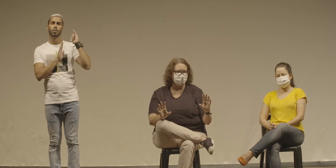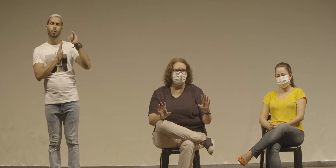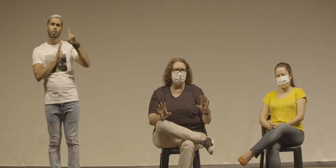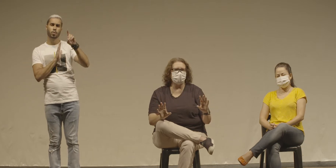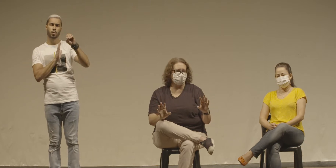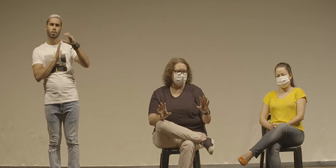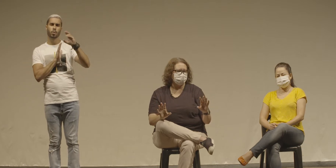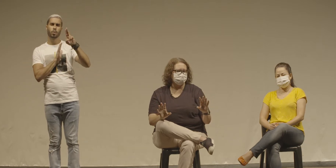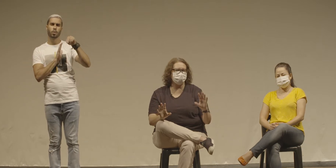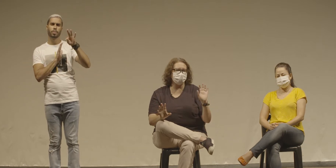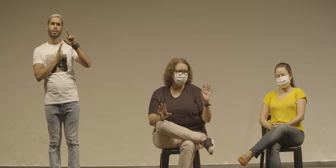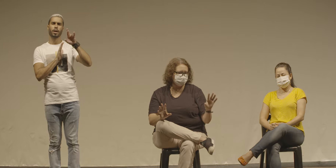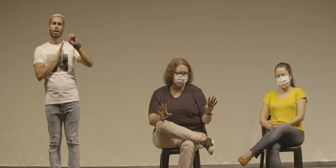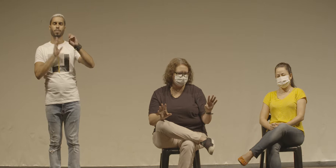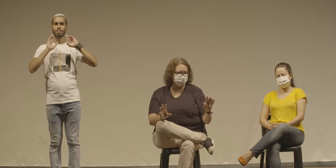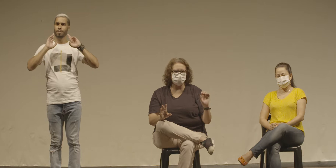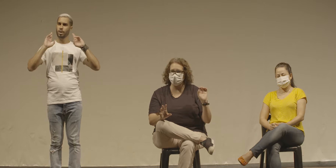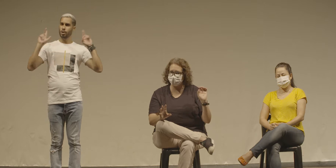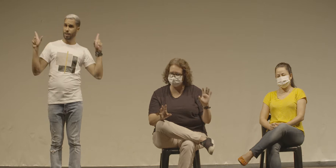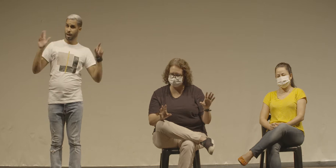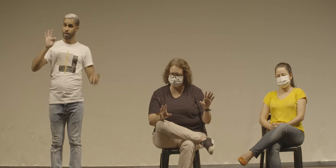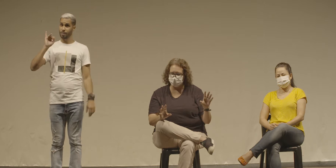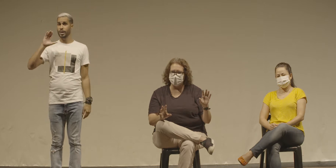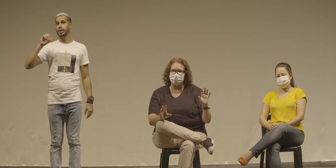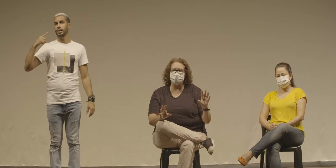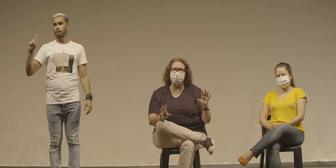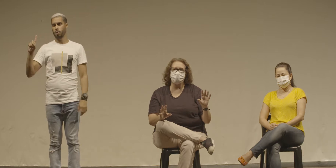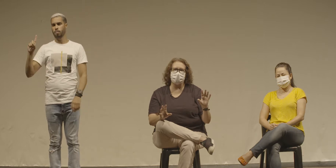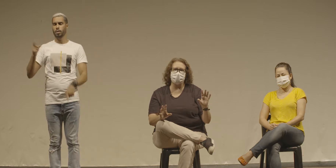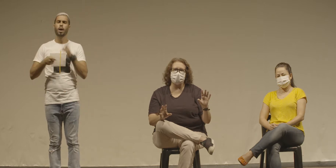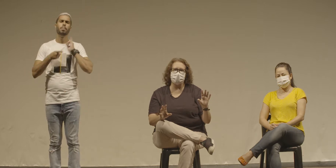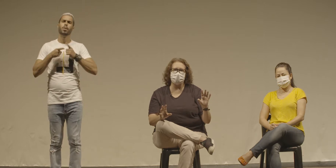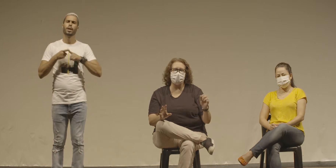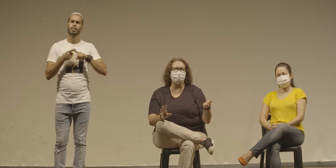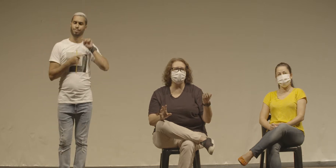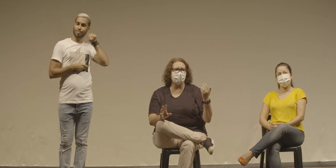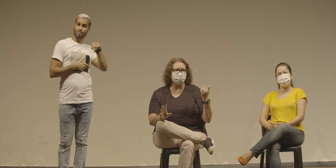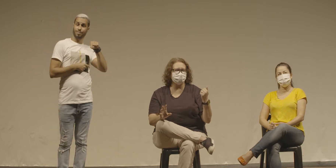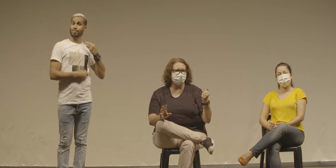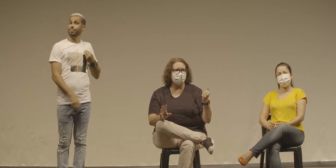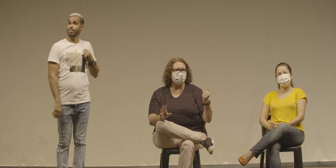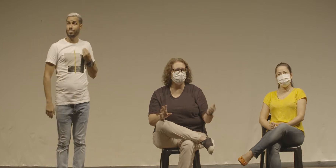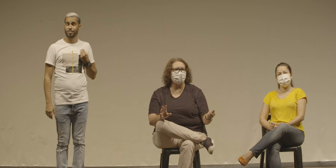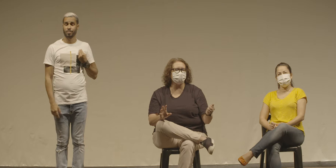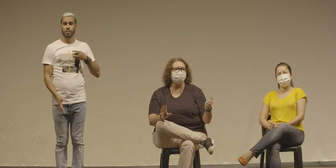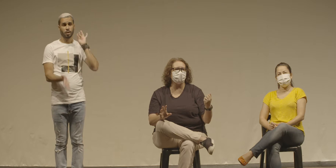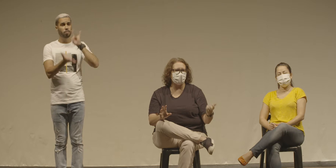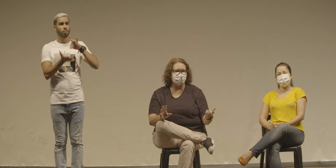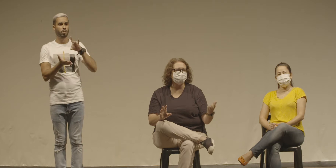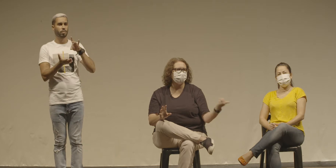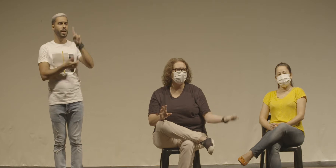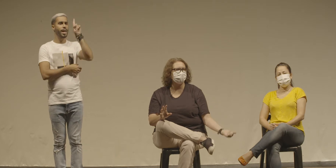ficcional. Porque essas pessoas existem, essa história existe. Então, ela é baseada também em